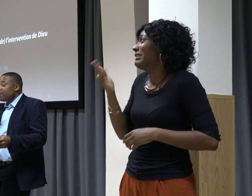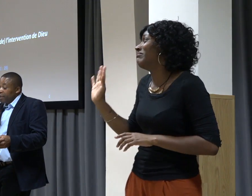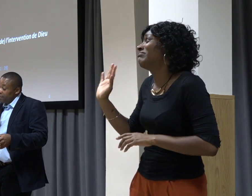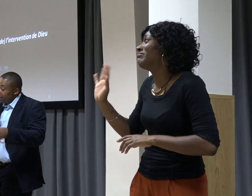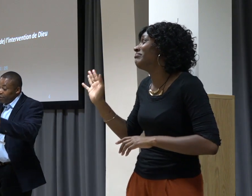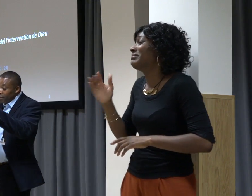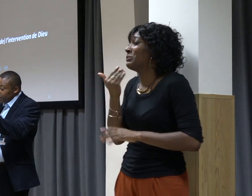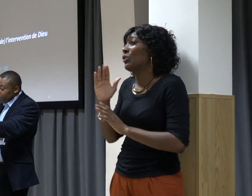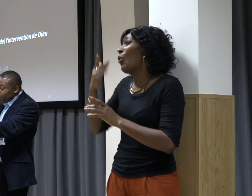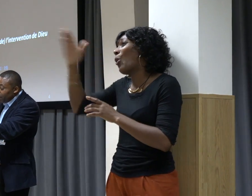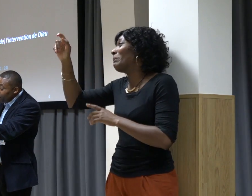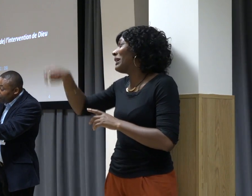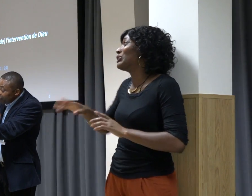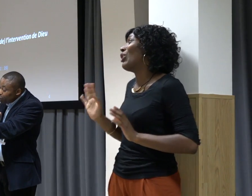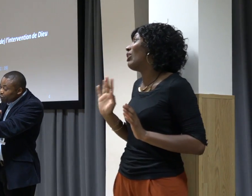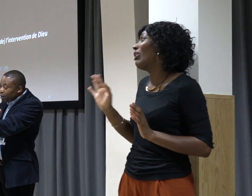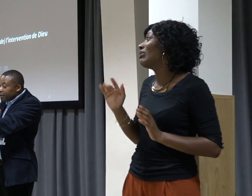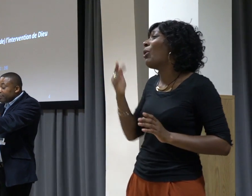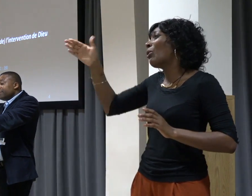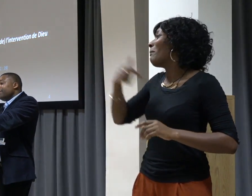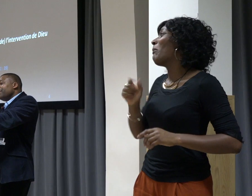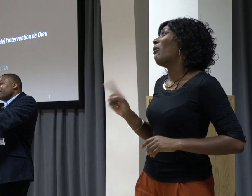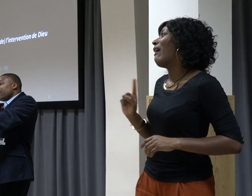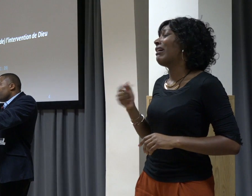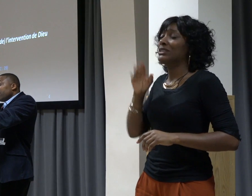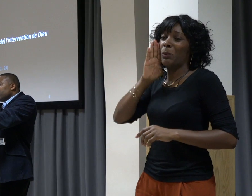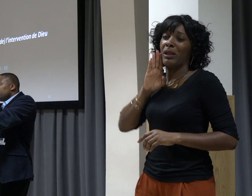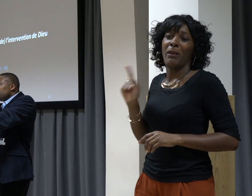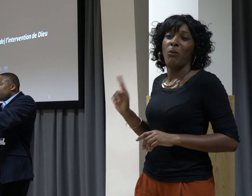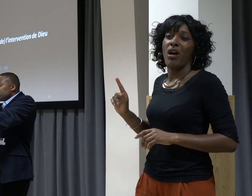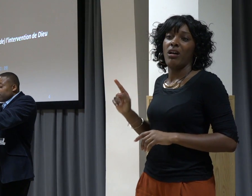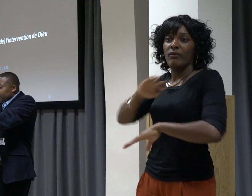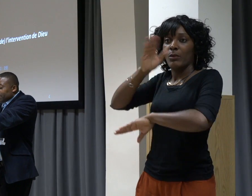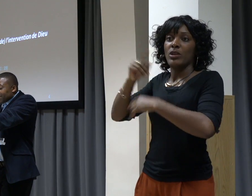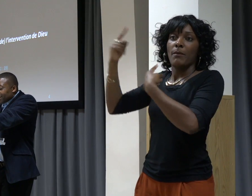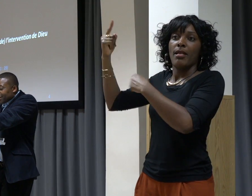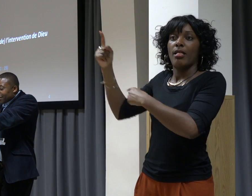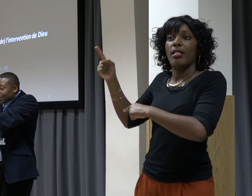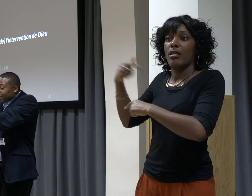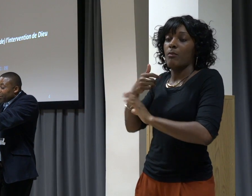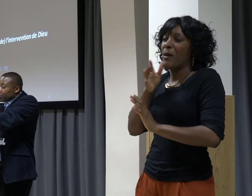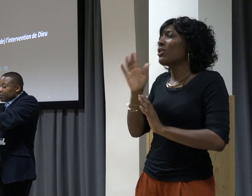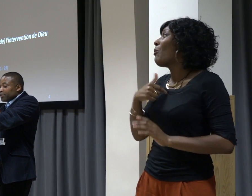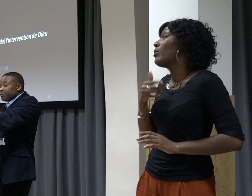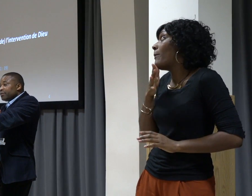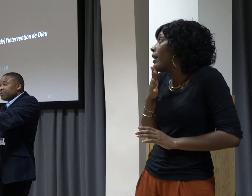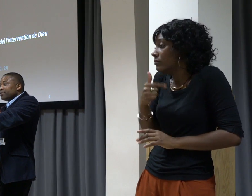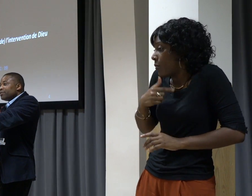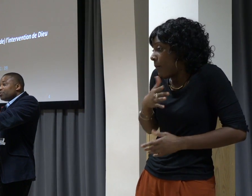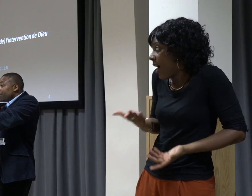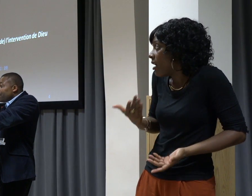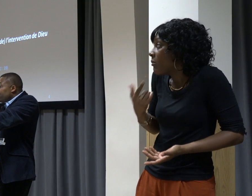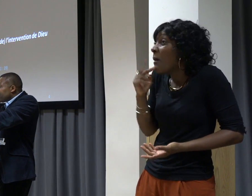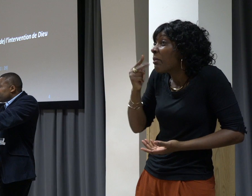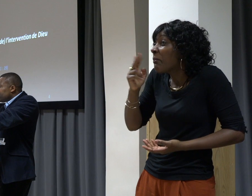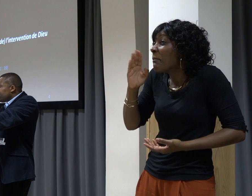Il finit par dire, Seigneur, s'il te plaît, envoie qui tu voudras. Envoie quelqu'un d'autre. Je pense que là, vraiment, je ne